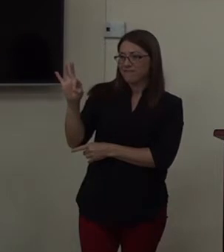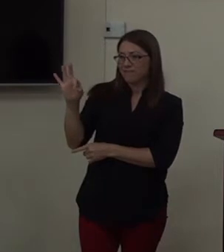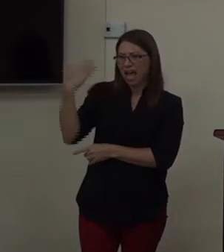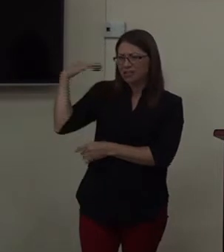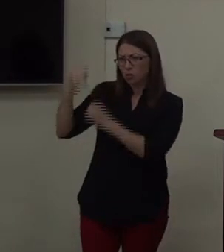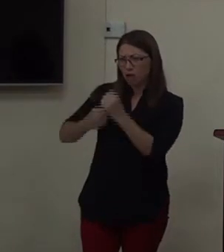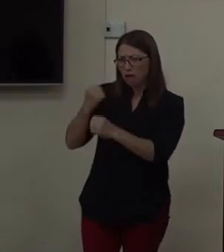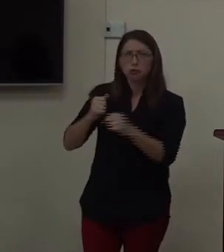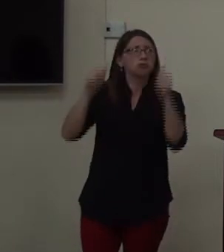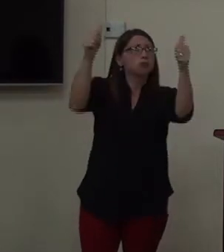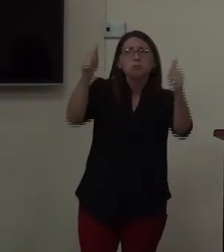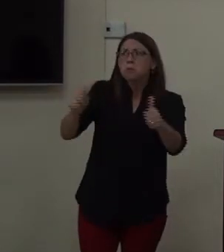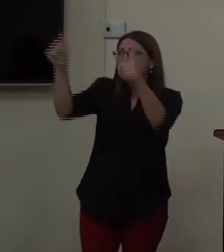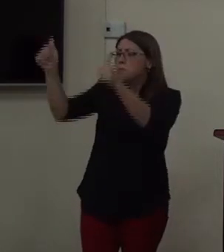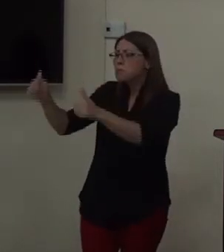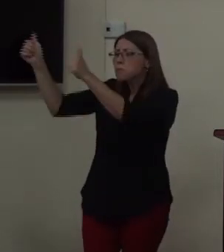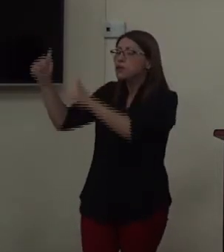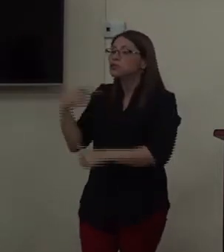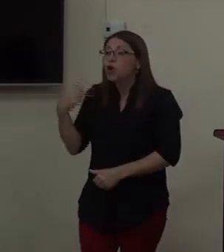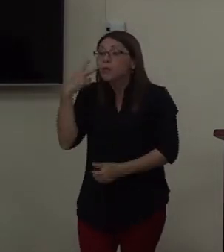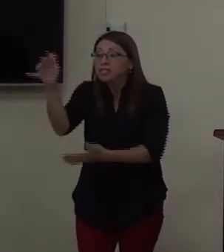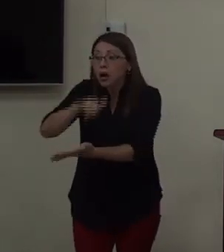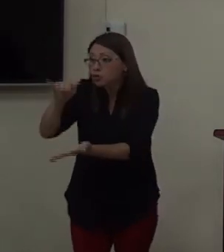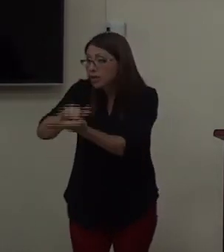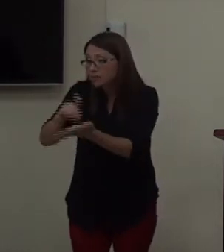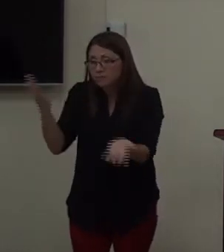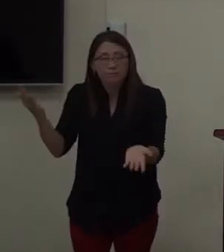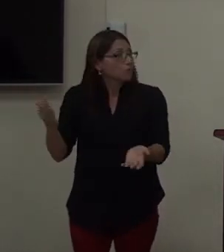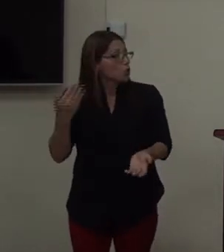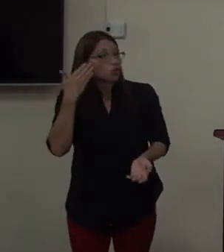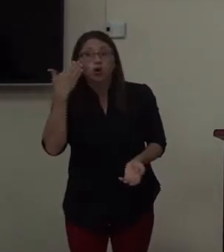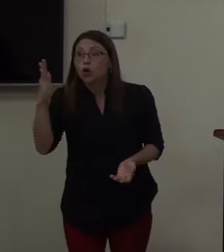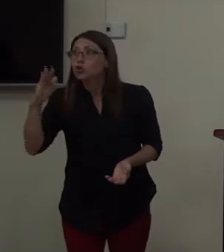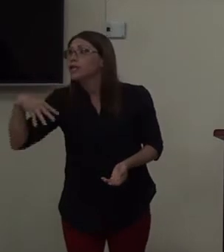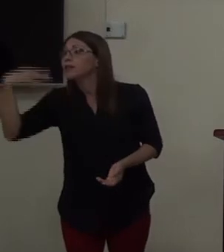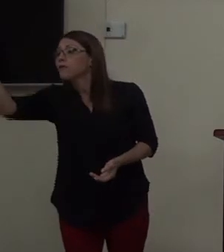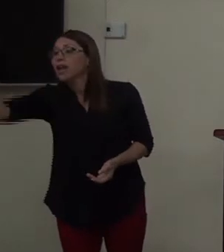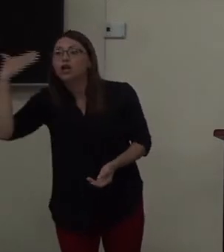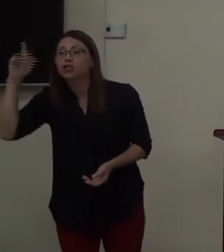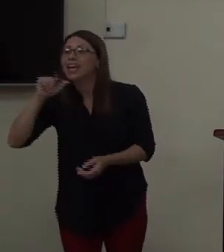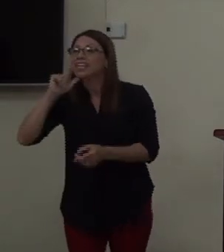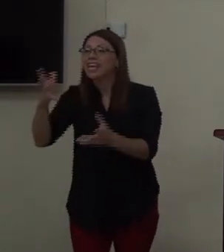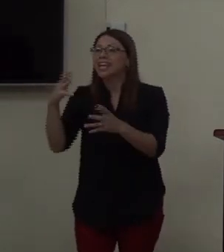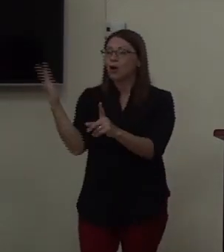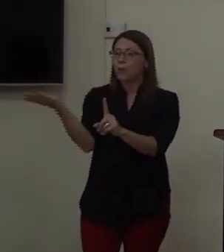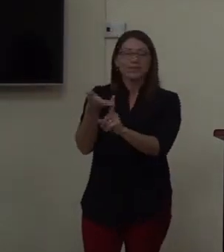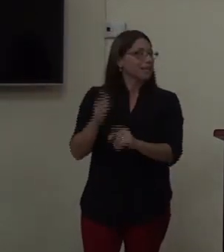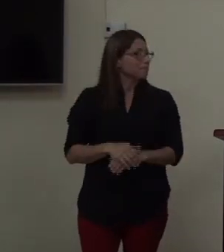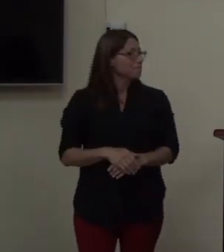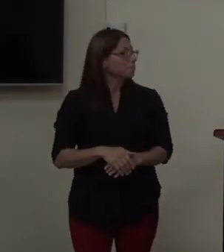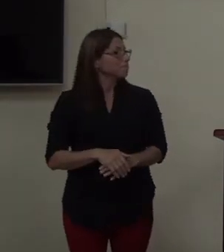sus carteles por todo. Pues yo lo vi en San José, yo no sé si salieron de San José, ¿verdad? No sé a quién querían convencer, ¿verdad? Pero